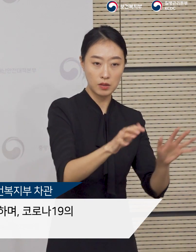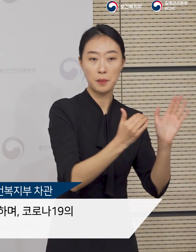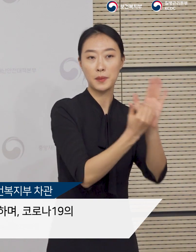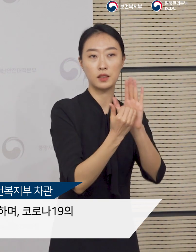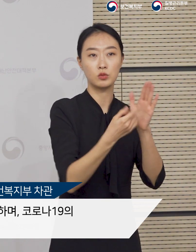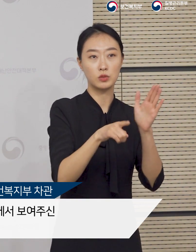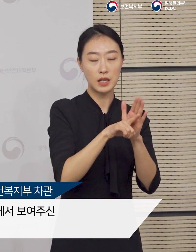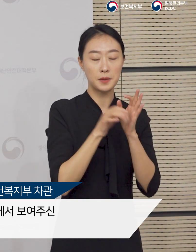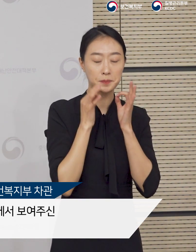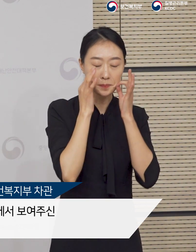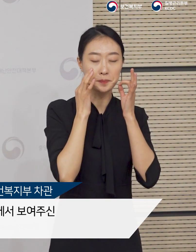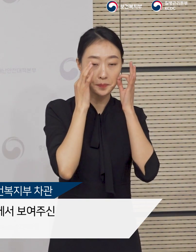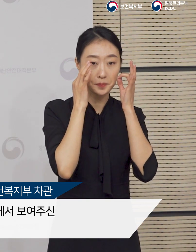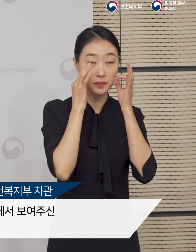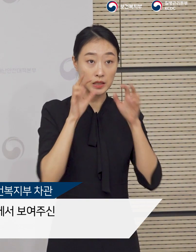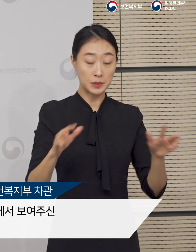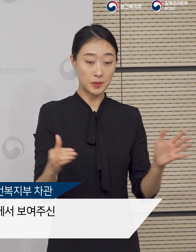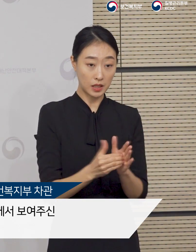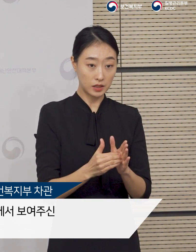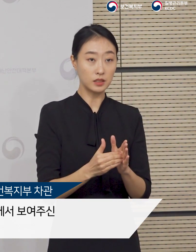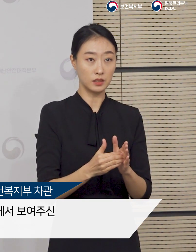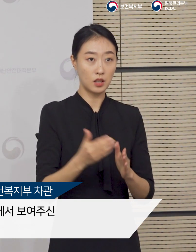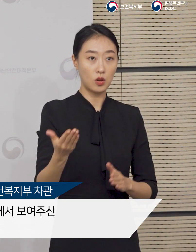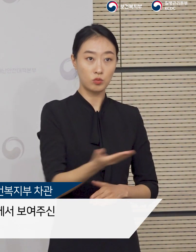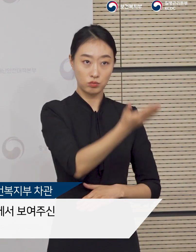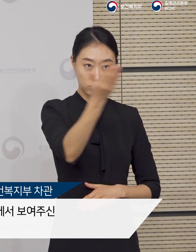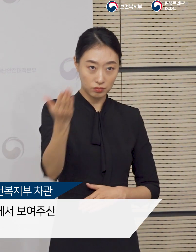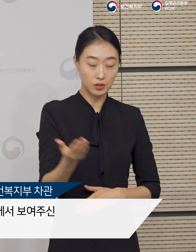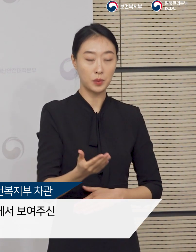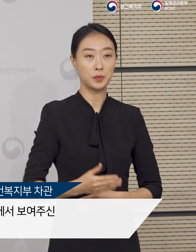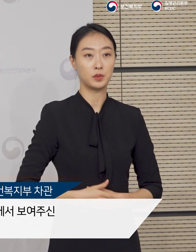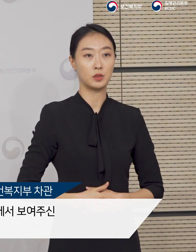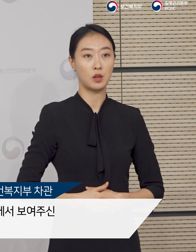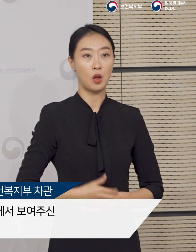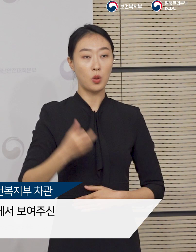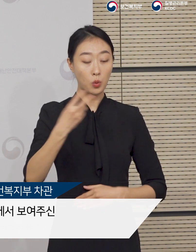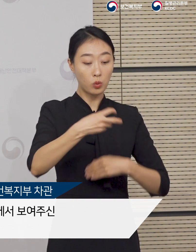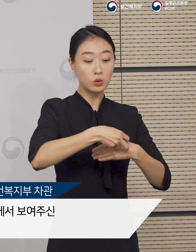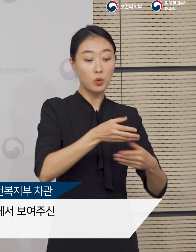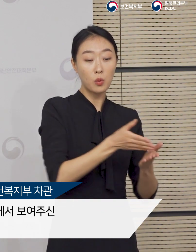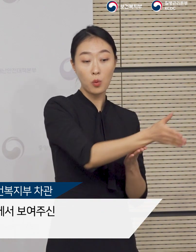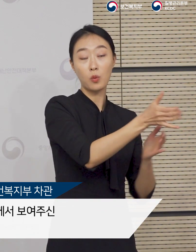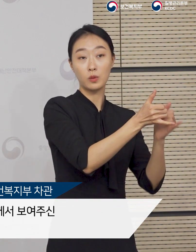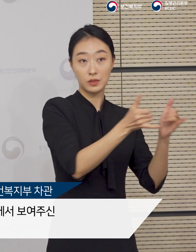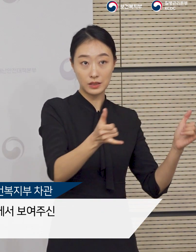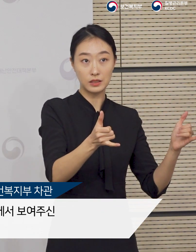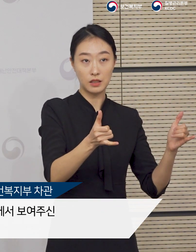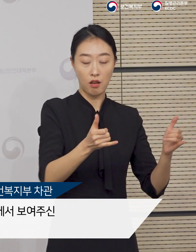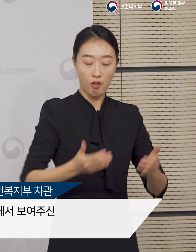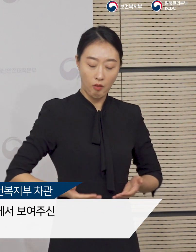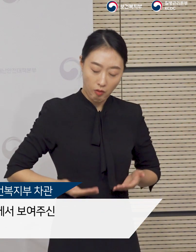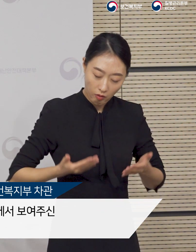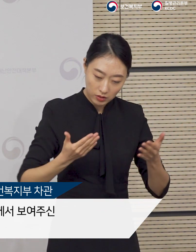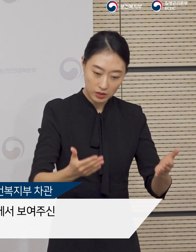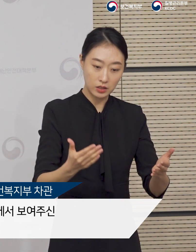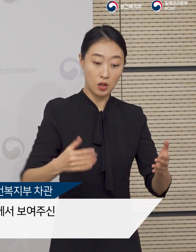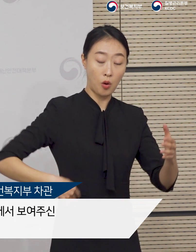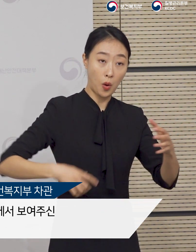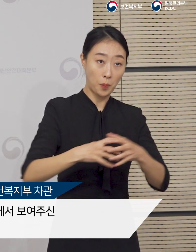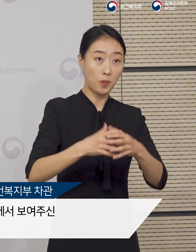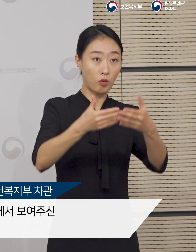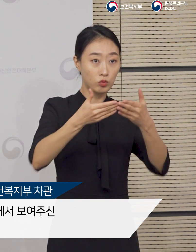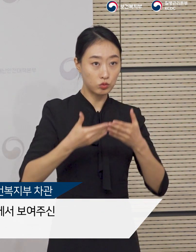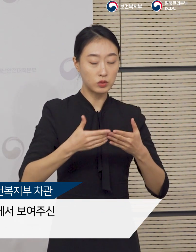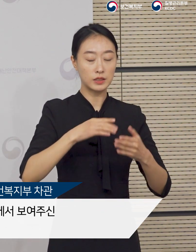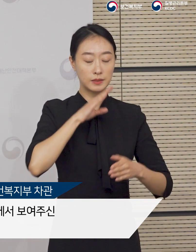있습니다. 지금까지 국민 여러분들께서 또 그리고 의료인들께서 보여주신 헌신과 협력에